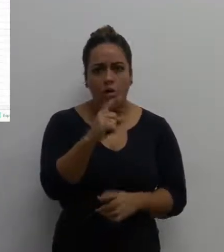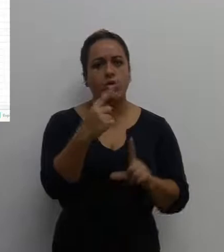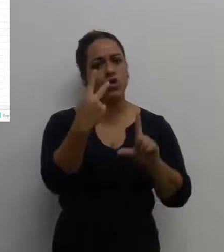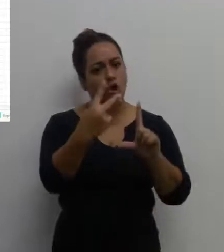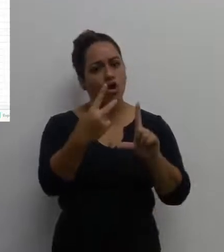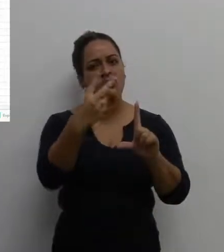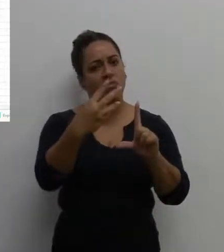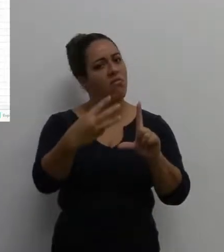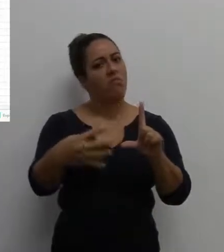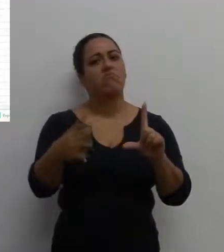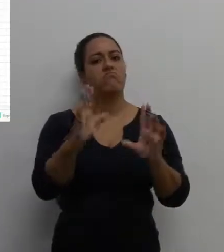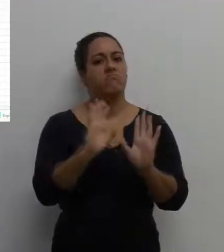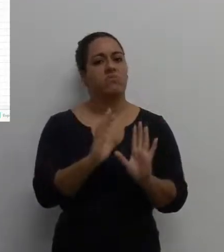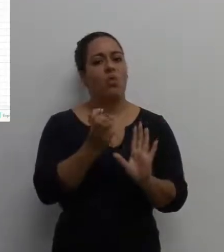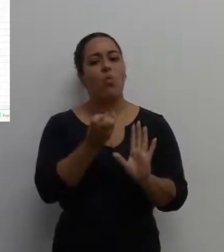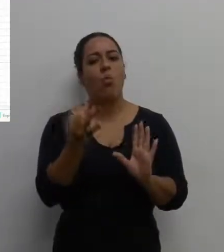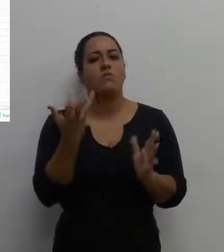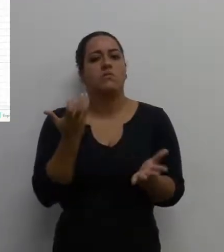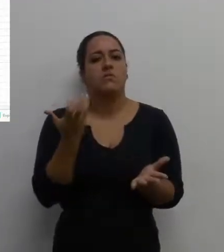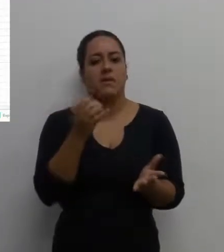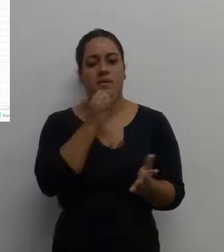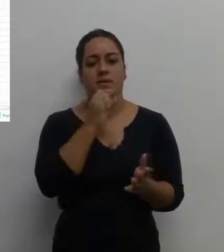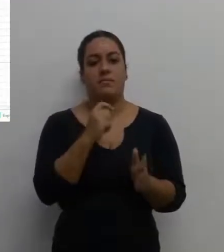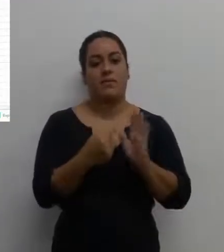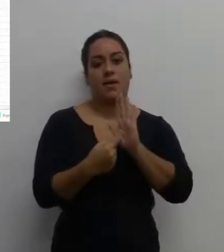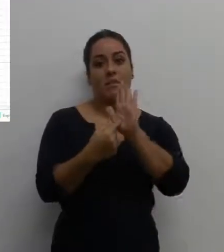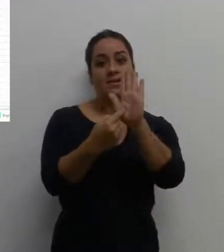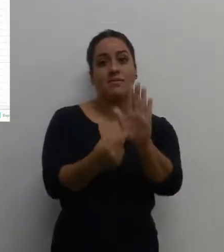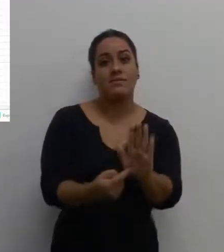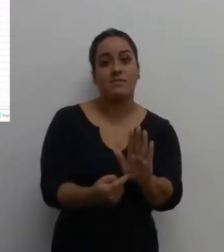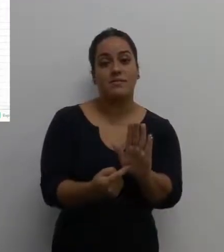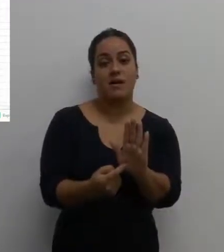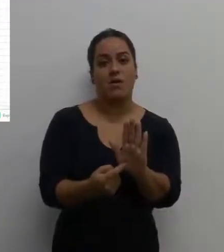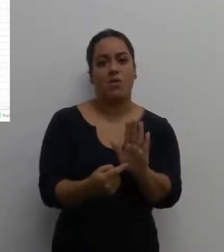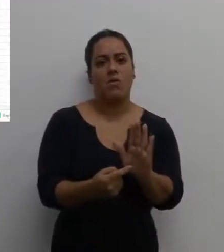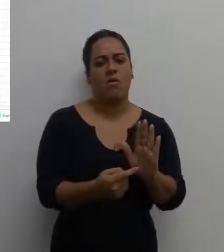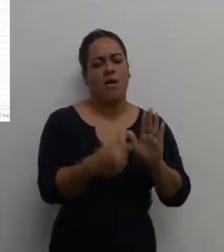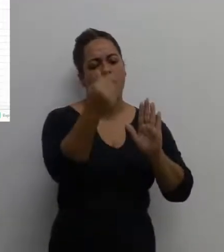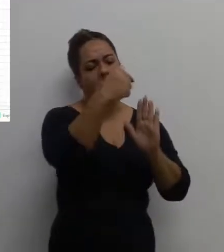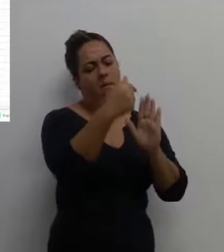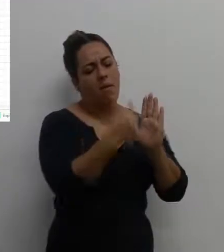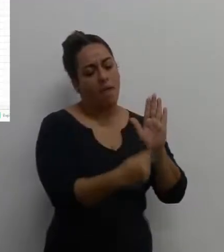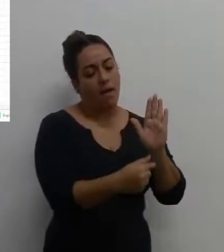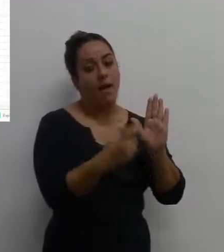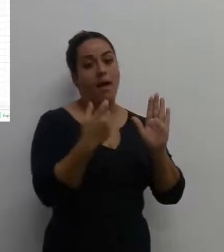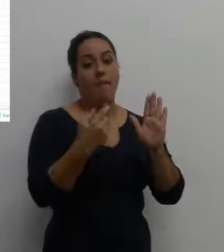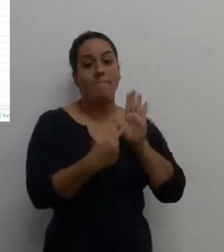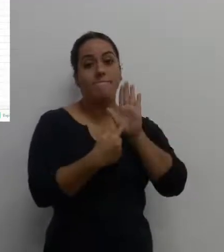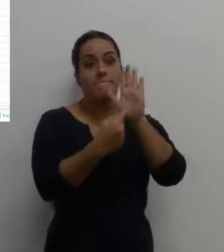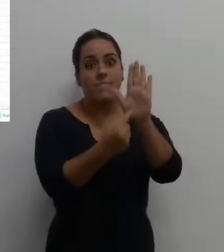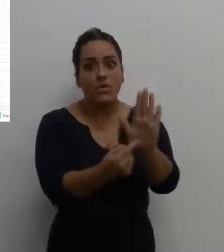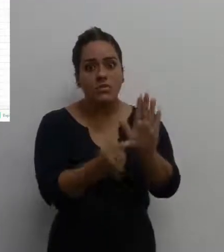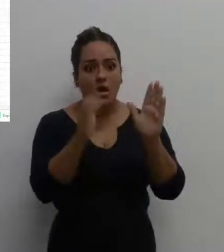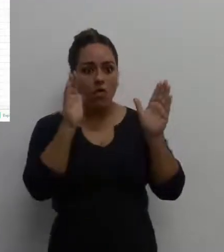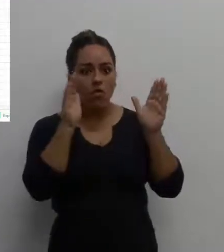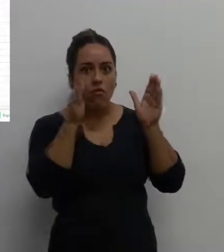itens. Ok? Se eu quiser, por exemplo, numa apresentação, dar uma ênfase, um